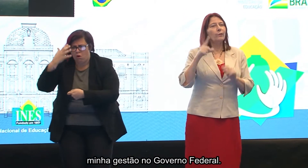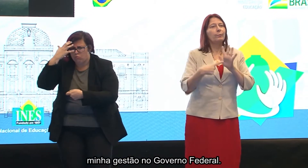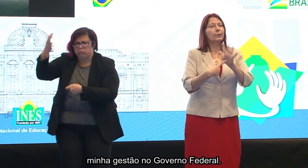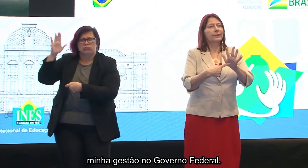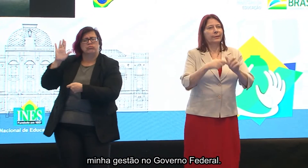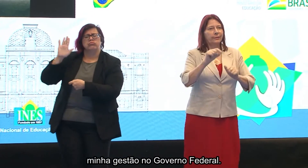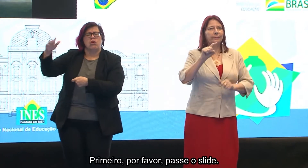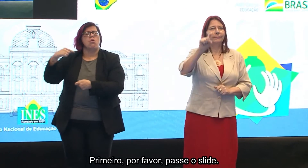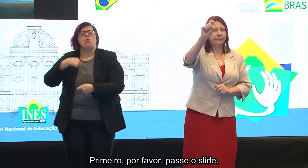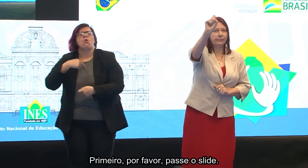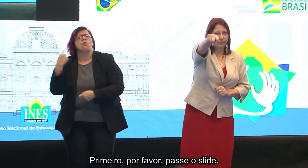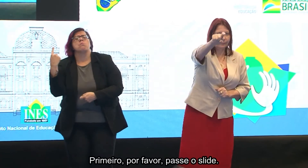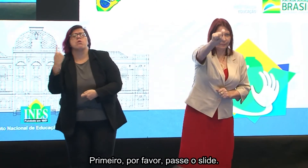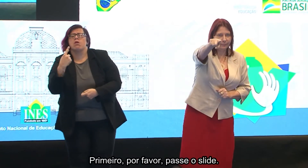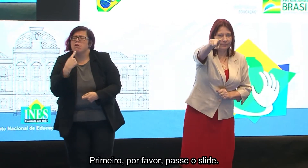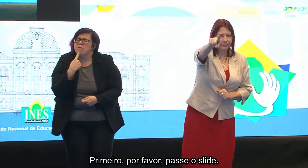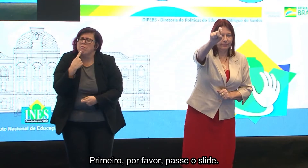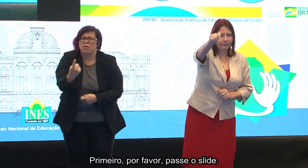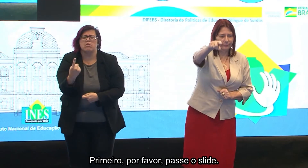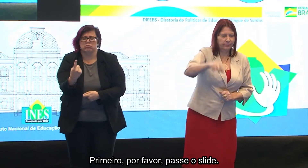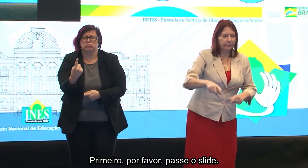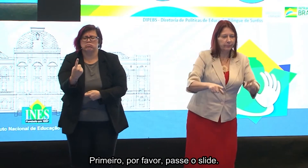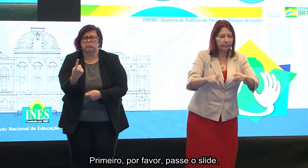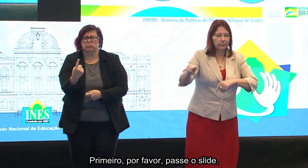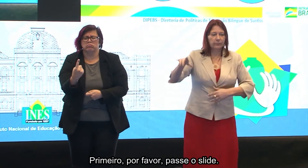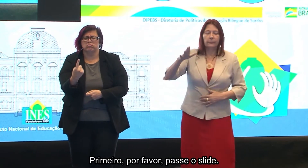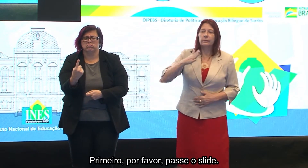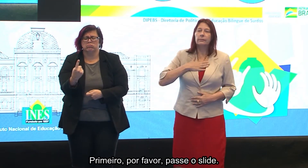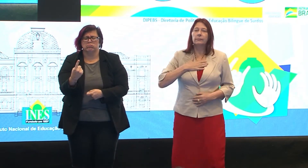federal. Primeiramente, por favor, passe o slide.